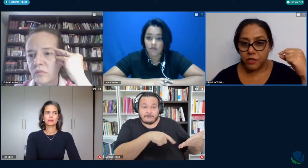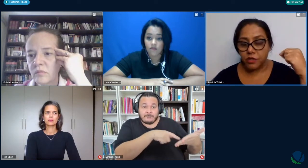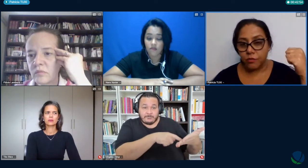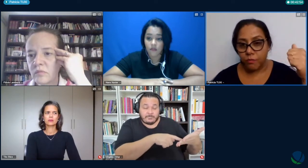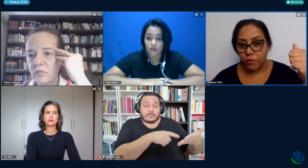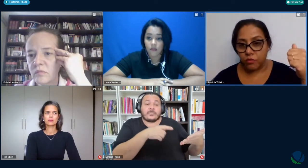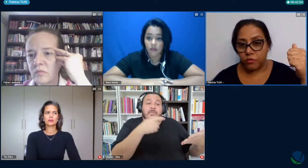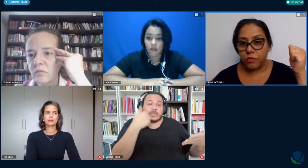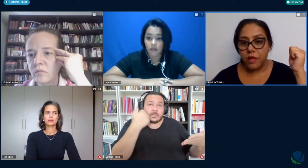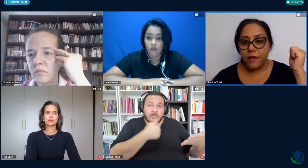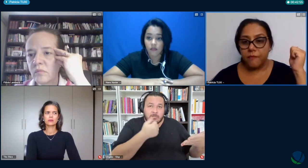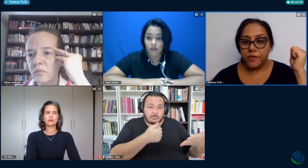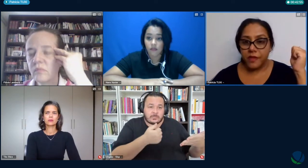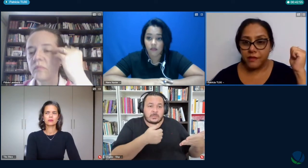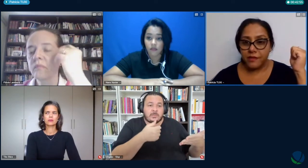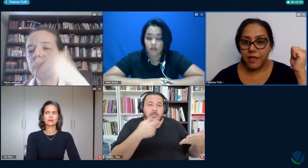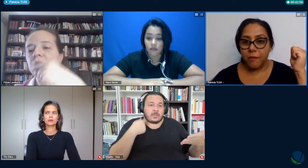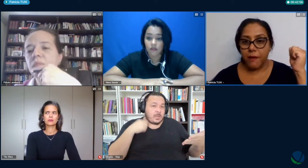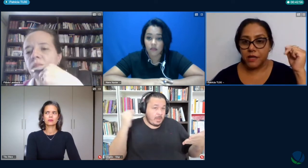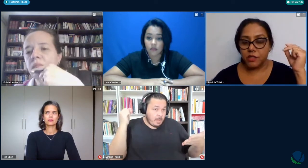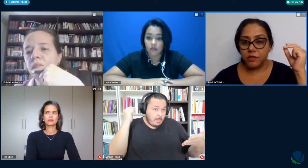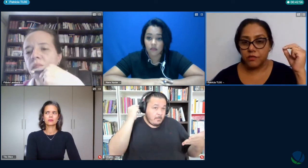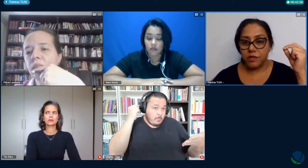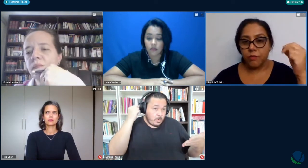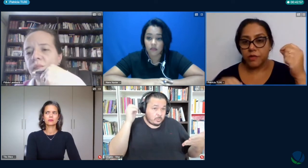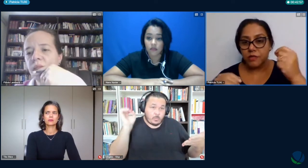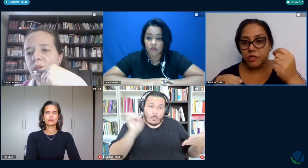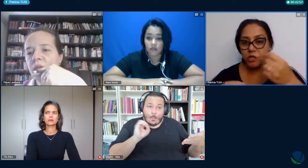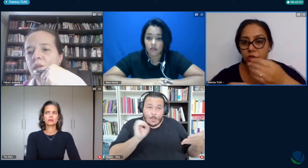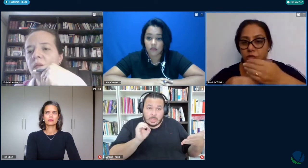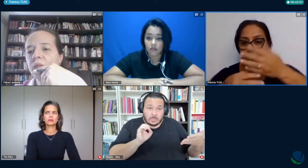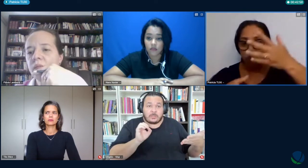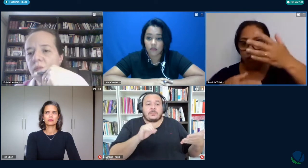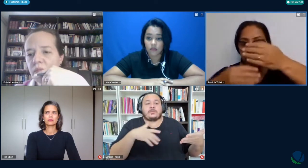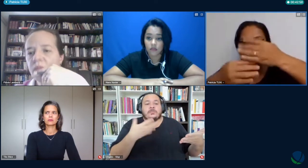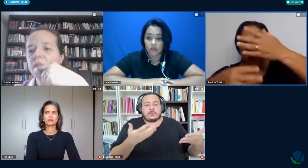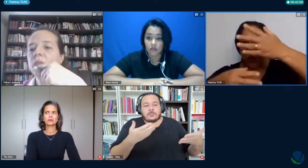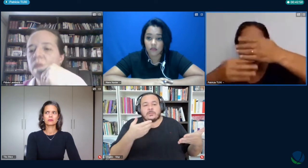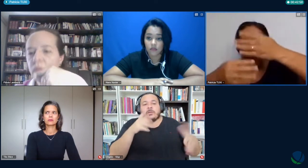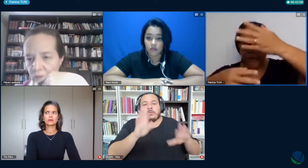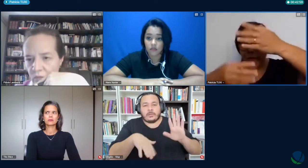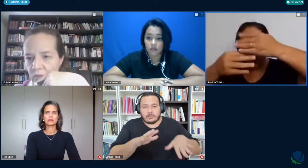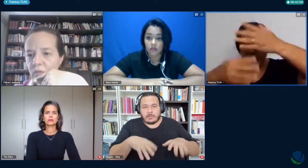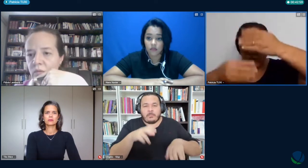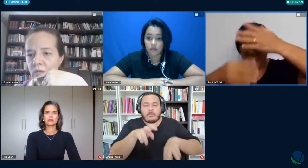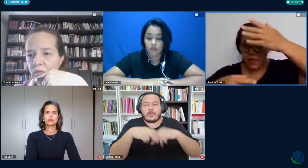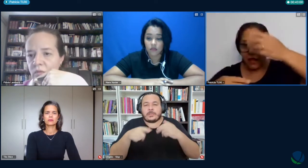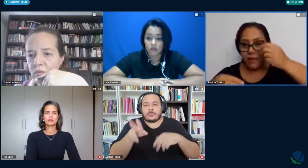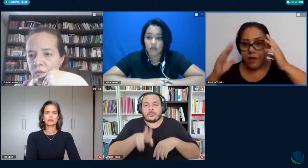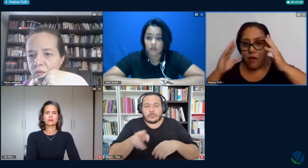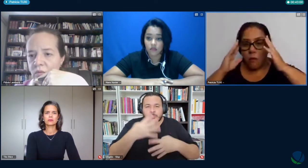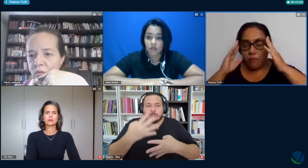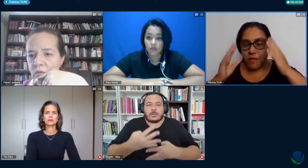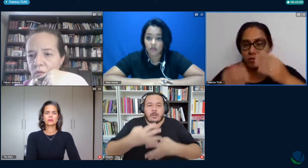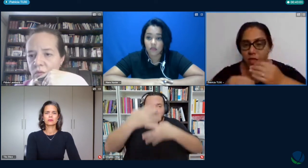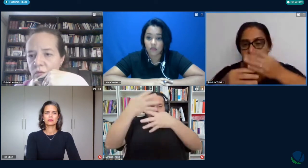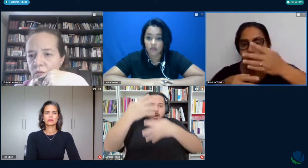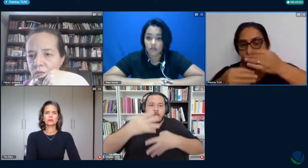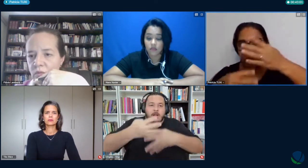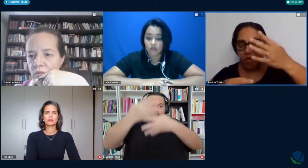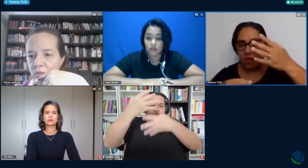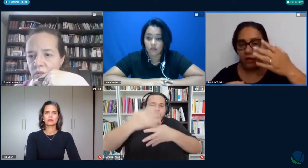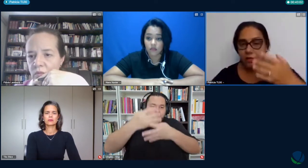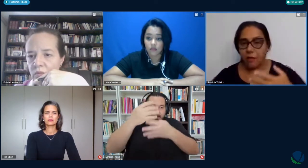a partir de um ponto, sem ser a partir... Então, por isso que a gente usa muito o teleprompter, né? Mas